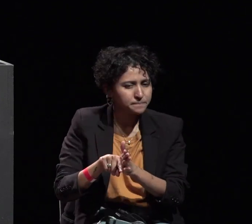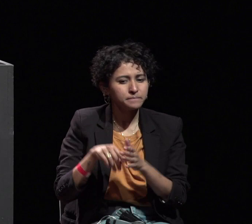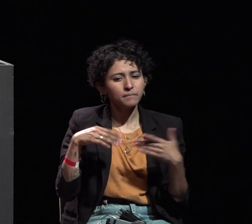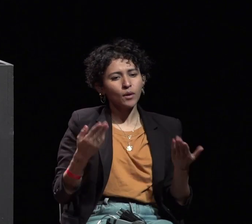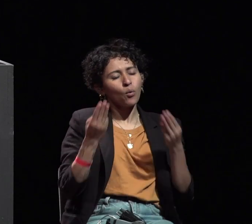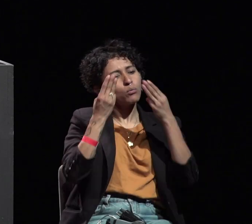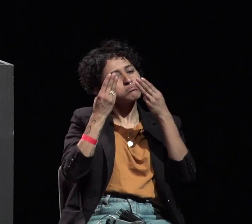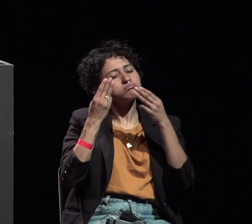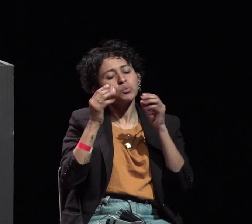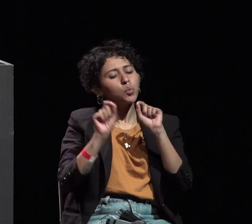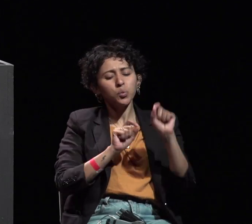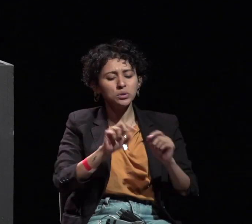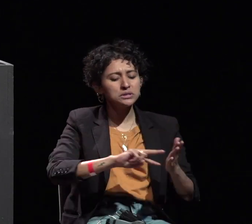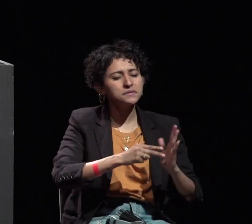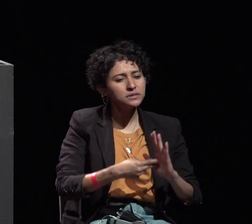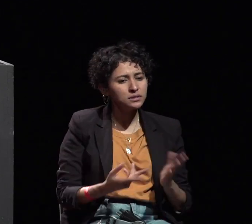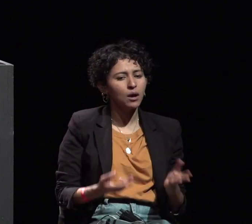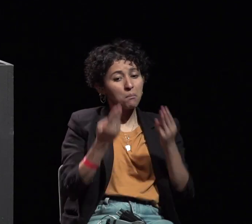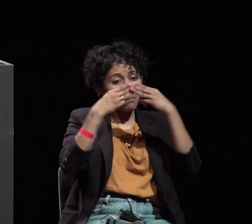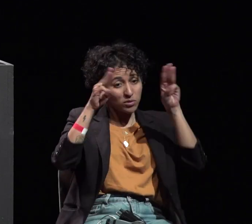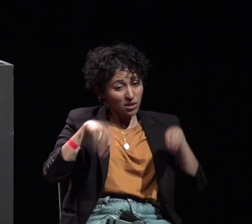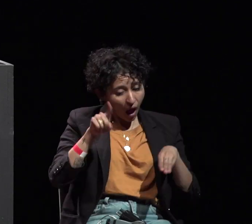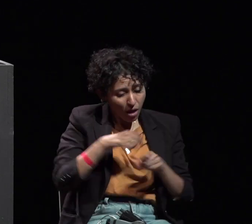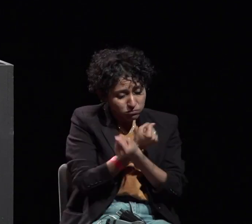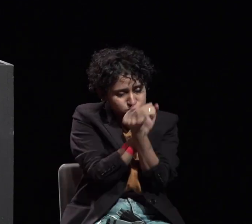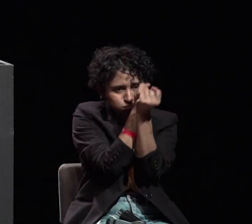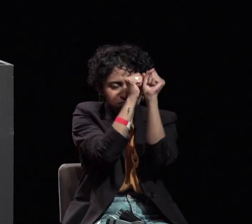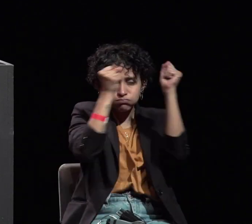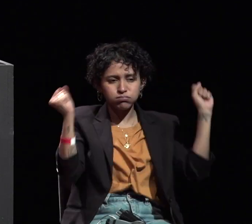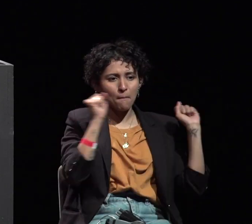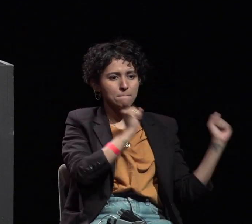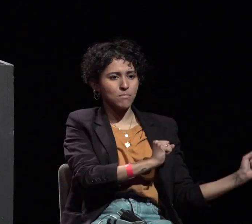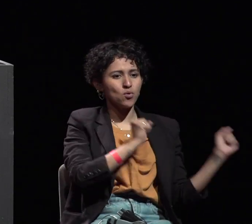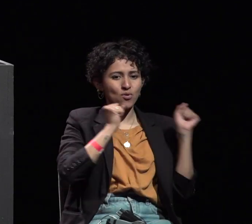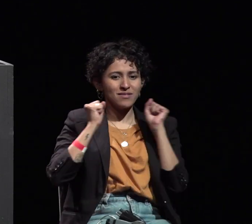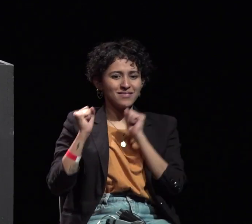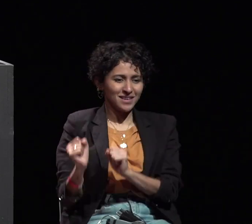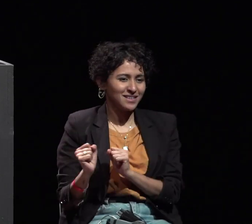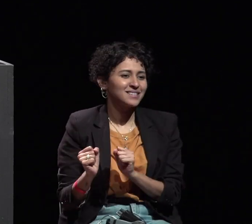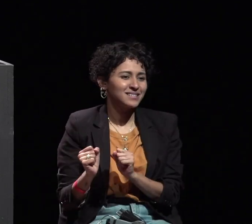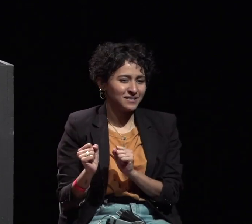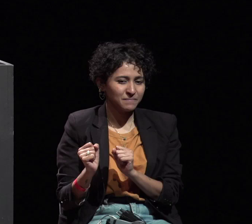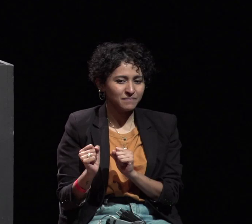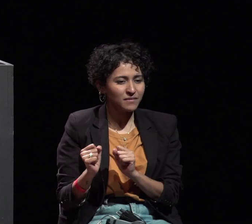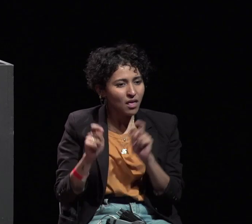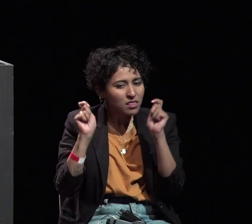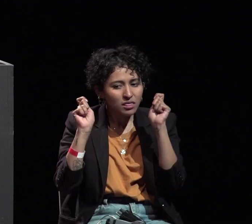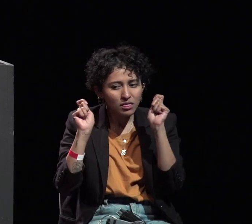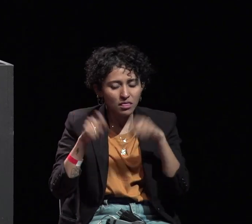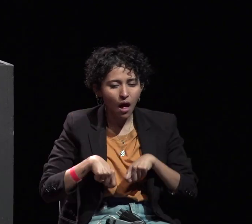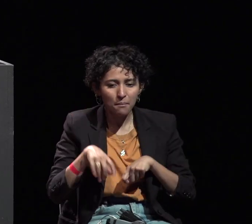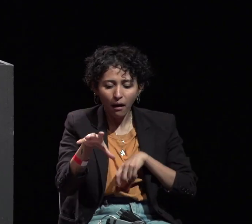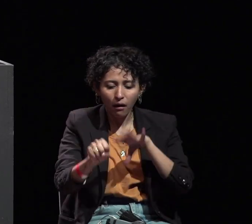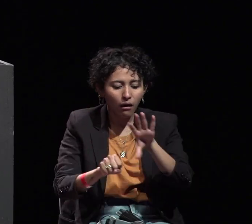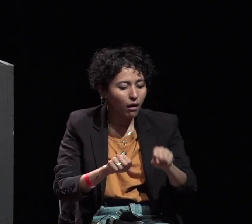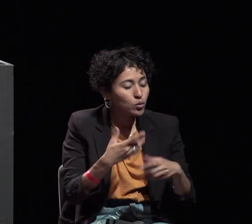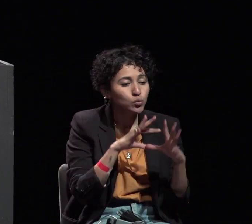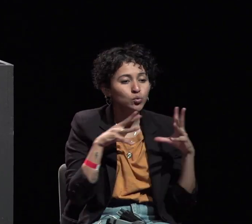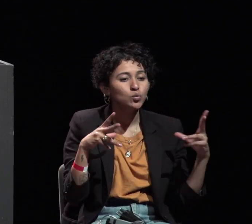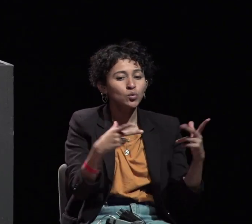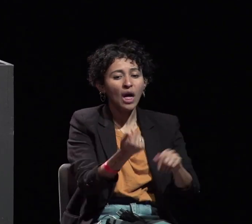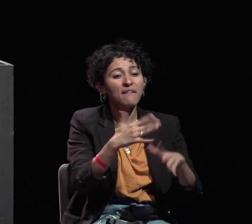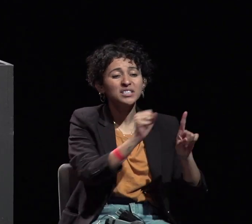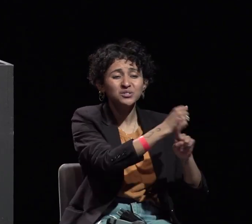o ápice das conquistas e das crises civilizatórias modernas, atualmente em estado de colapso avançado. Ora, tal colapso tem a